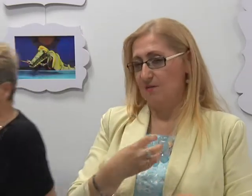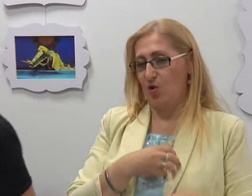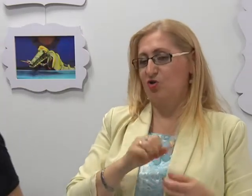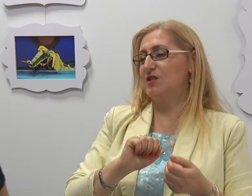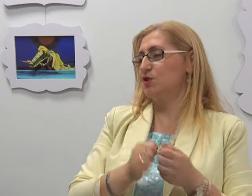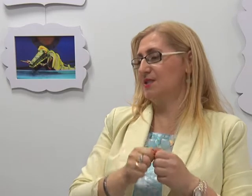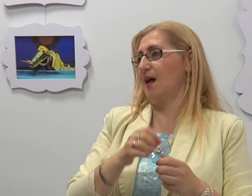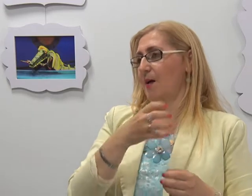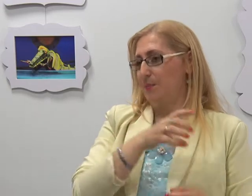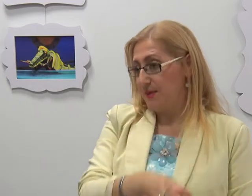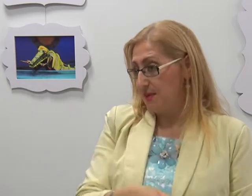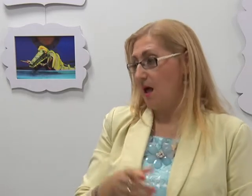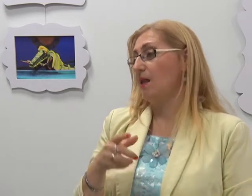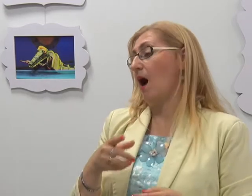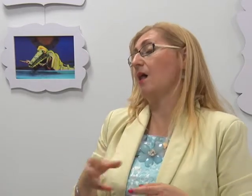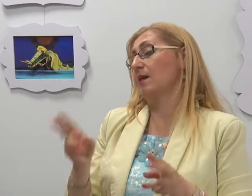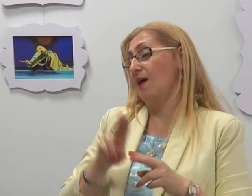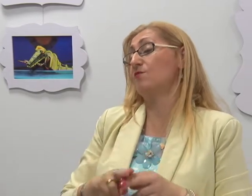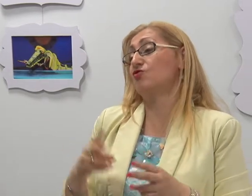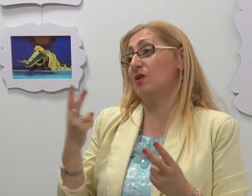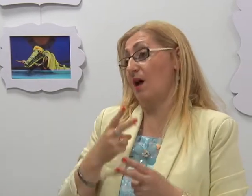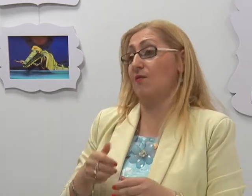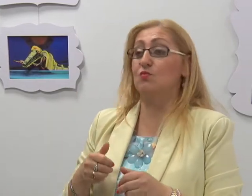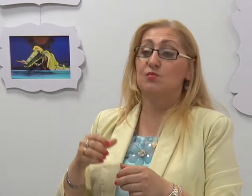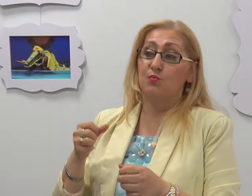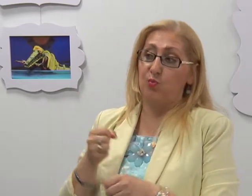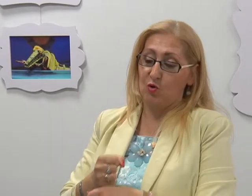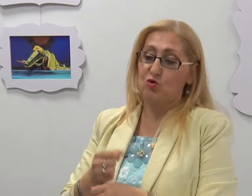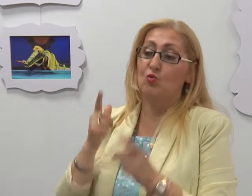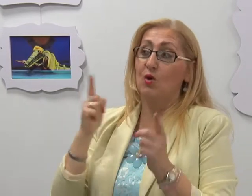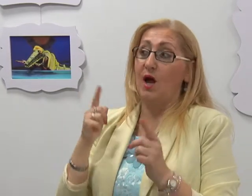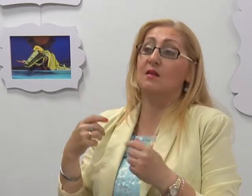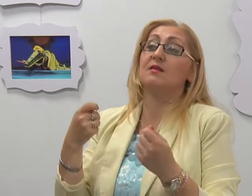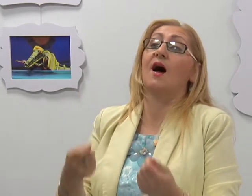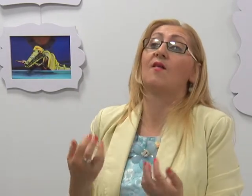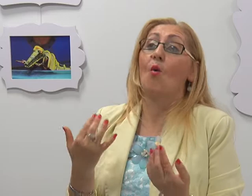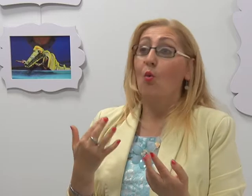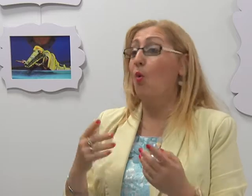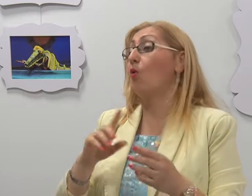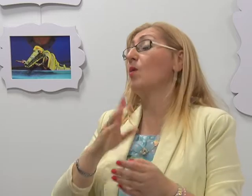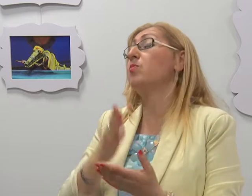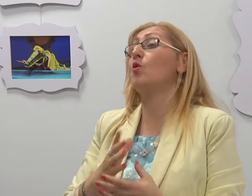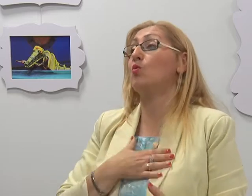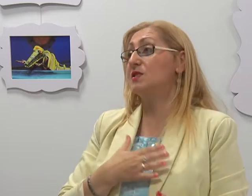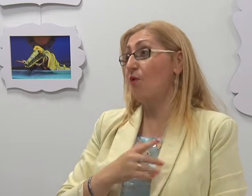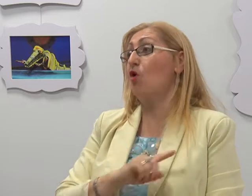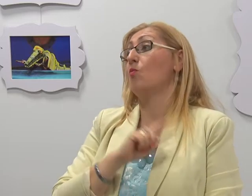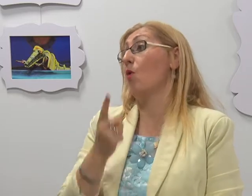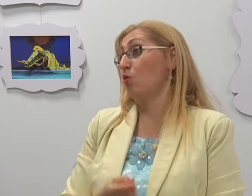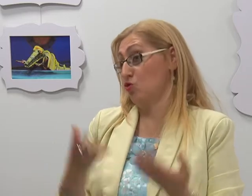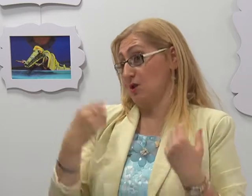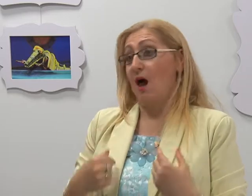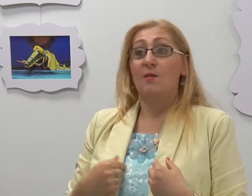podršku Ministarstva za rad, boračke i socijalna pitanja, a najviše, naravno, uz podršku grada, koji